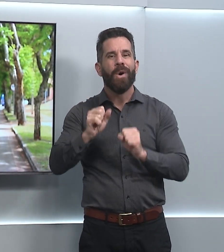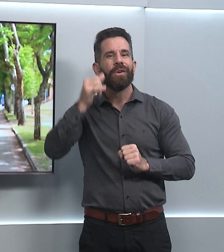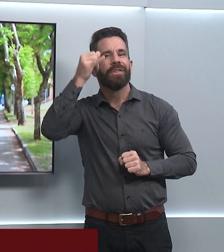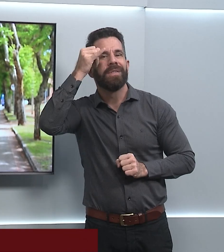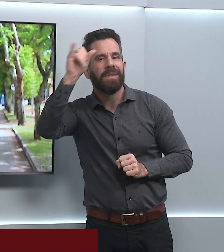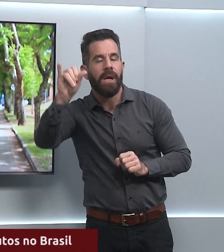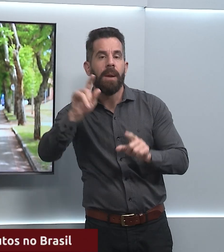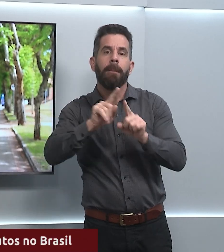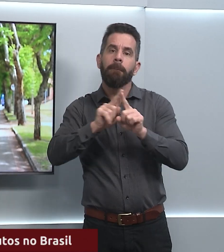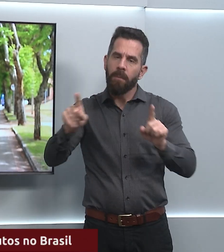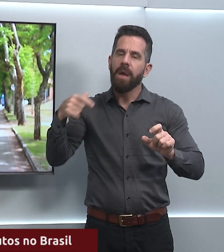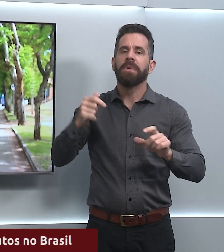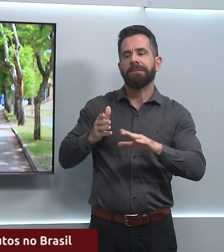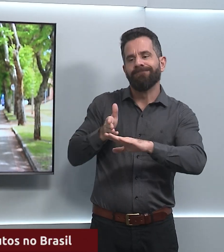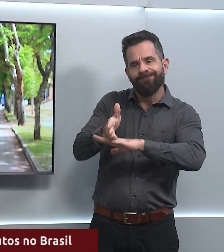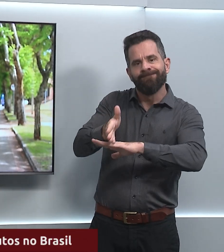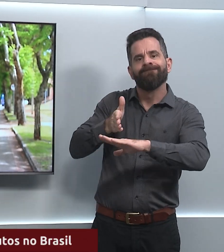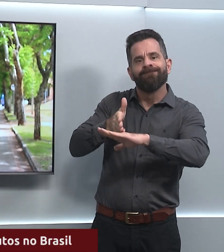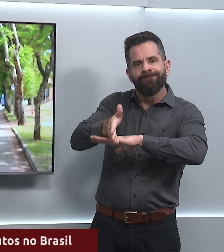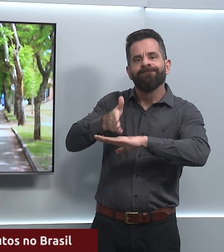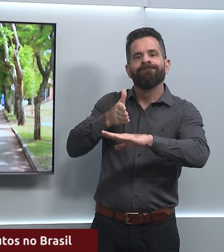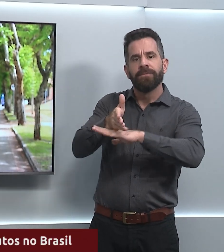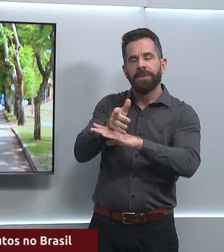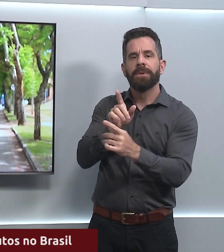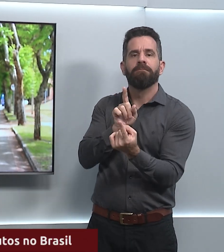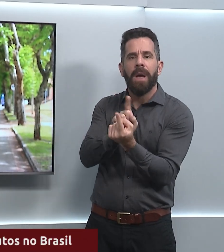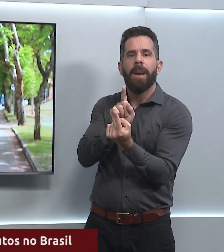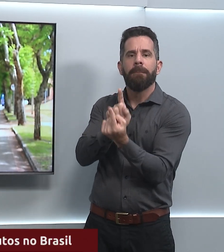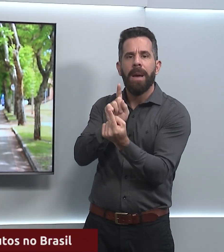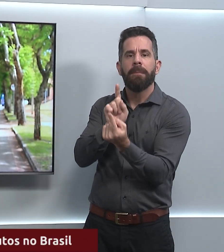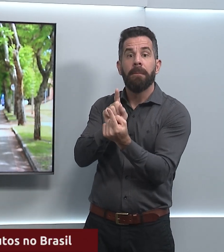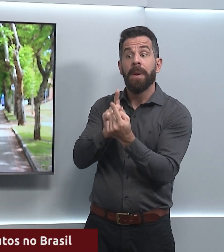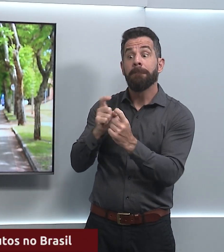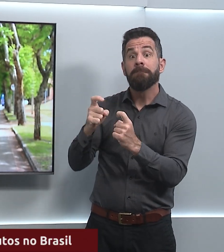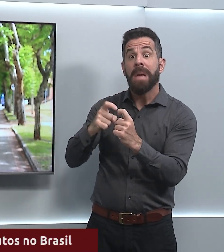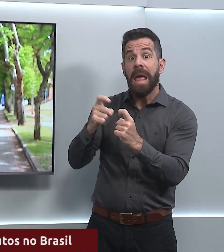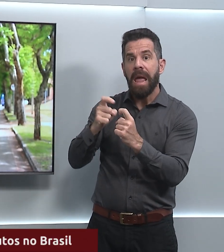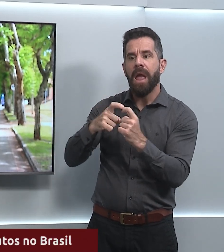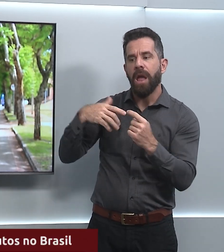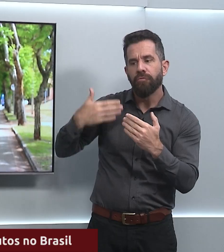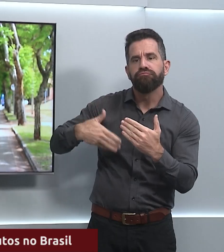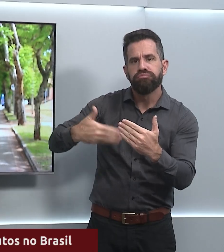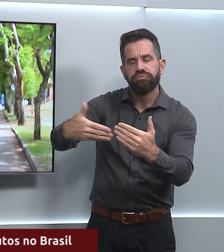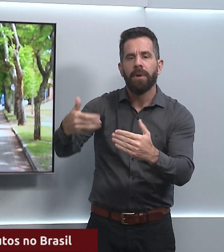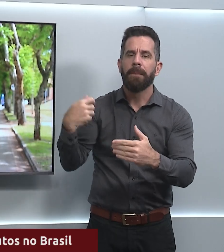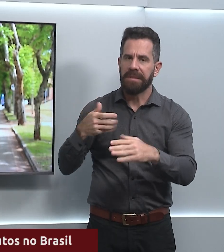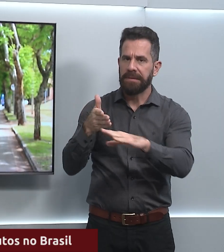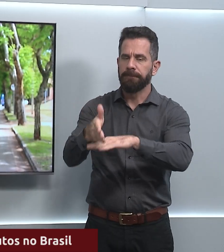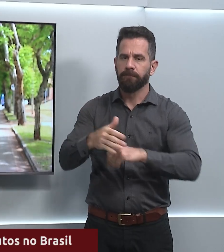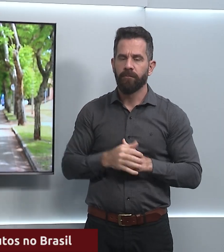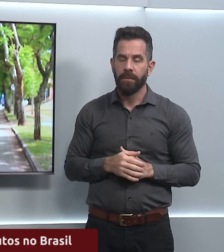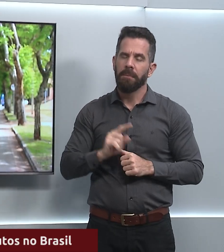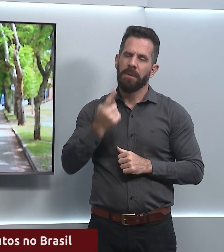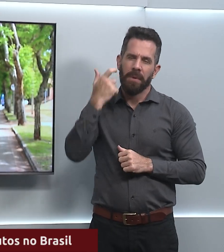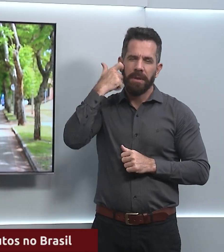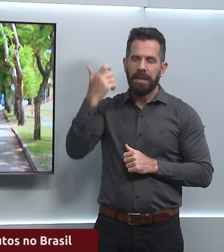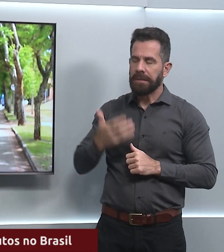acompanhamento médico profissional constante. Bom, antes de continuar, vou me descrever pensando em nosso público cego e de baixa